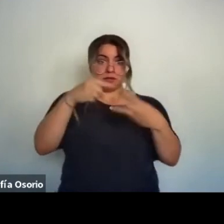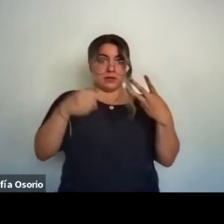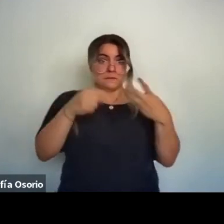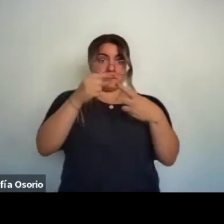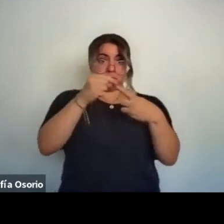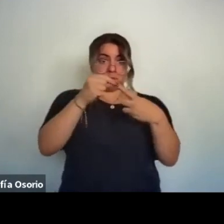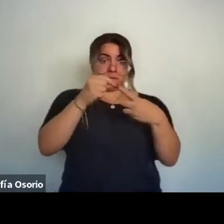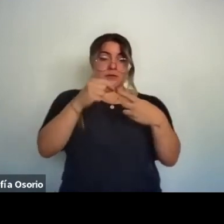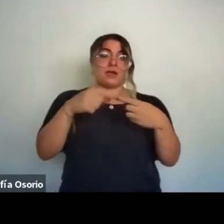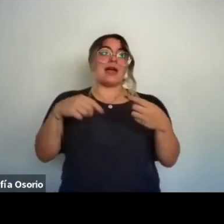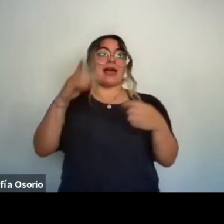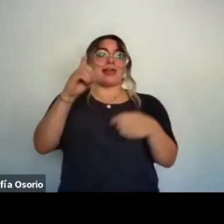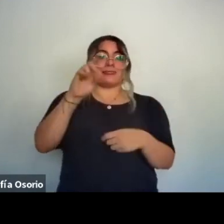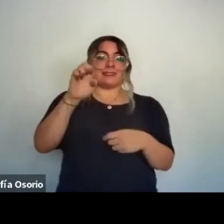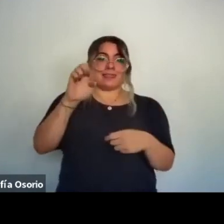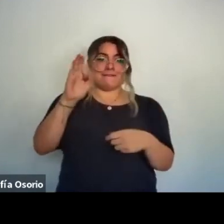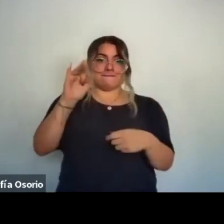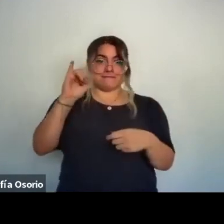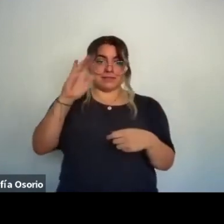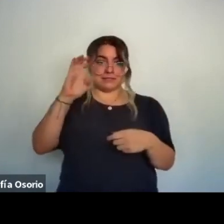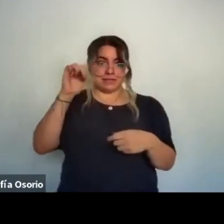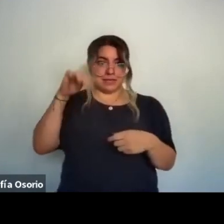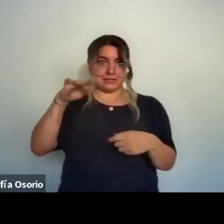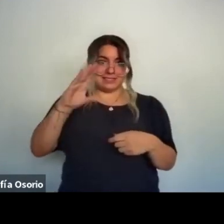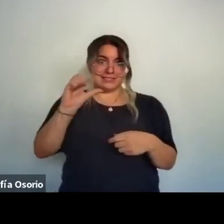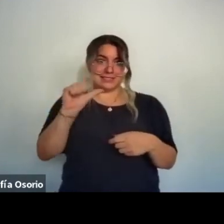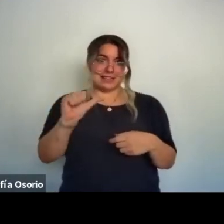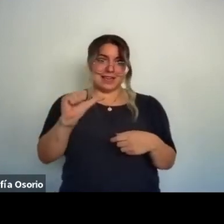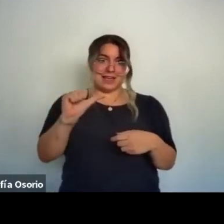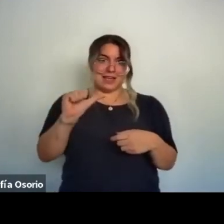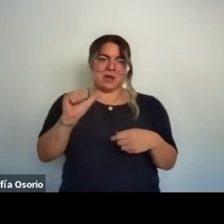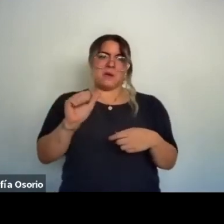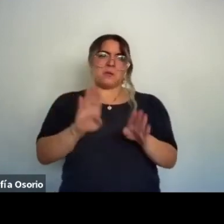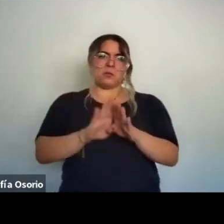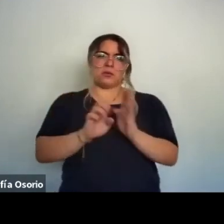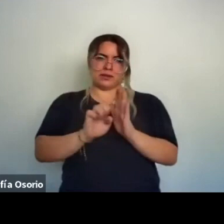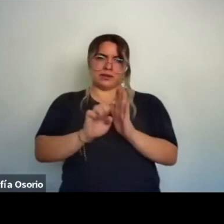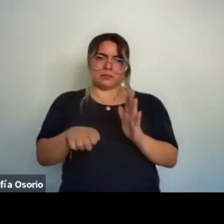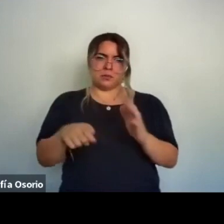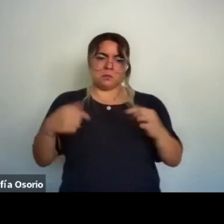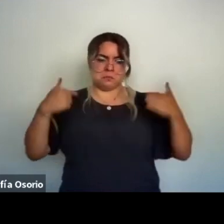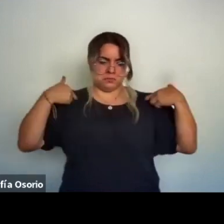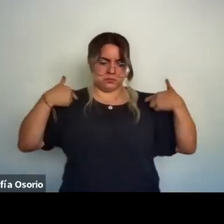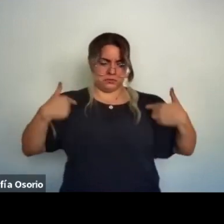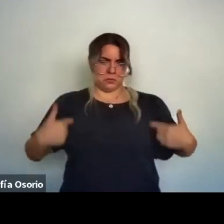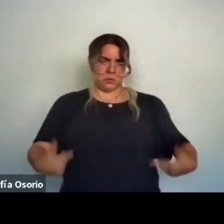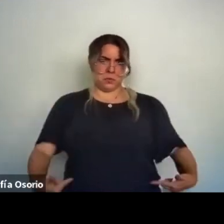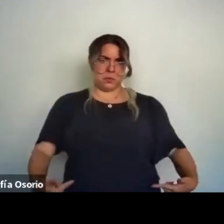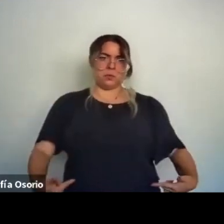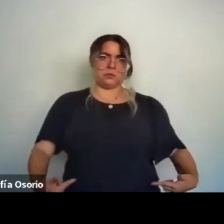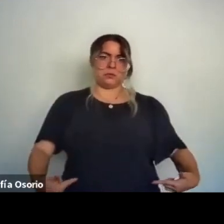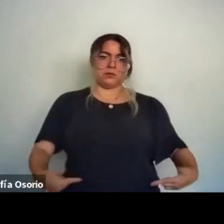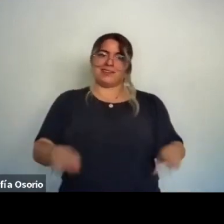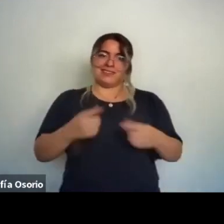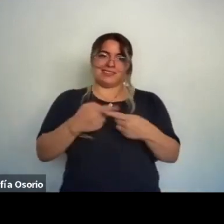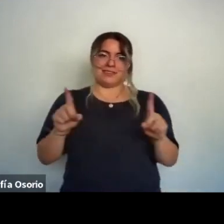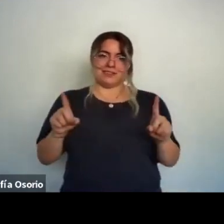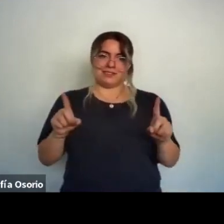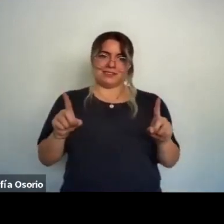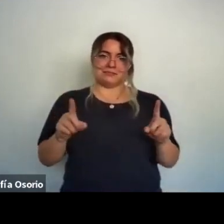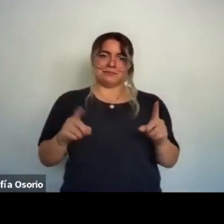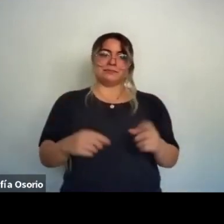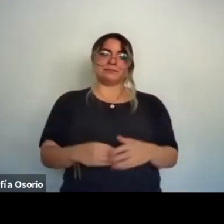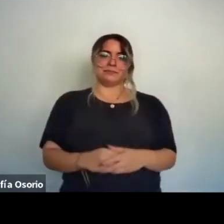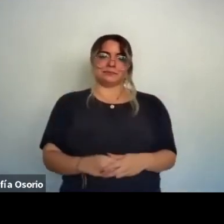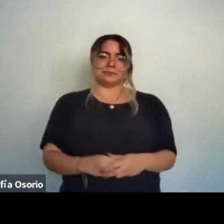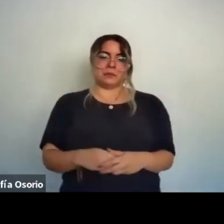deficiencia, que hace referencia a las anormalidades de la estructura corporal y de la apariencia y a la función